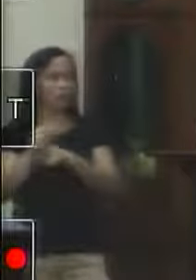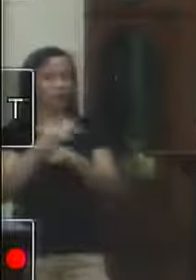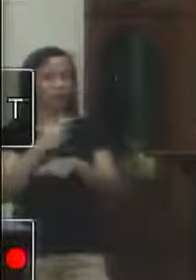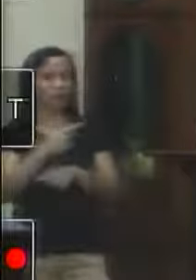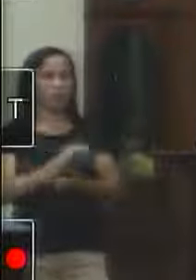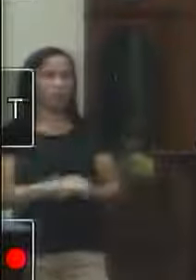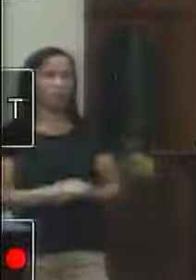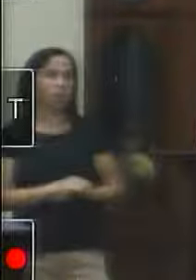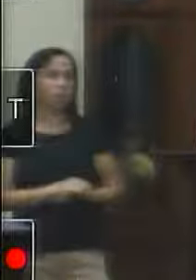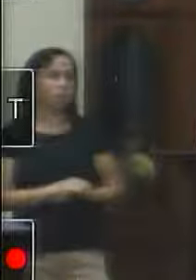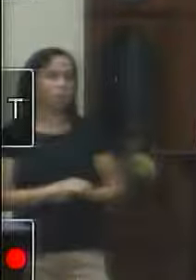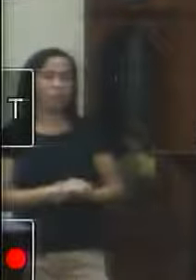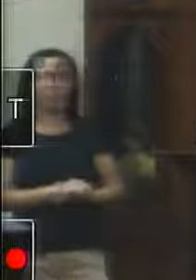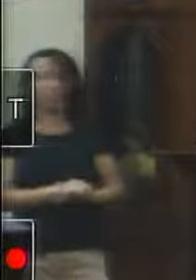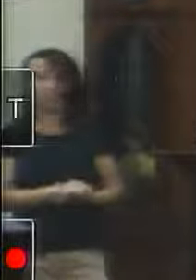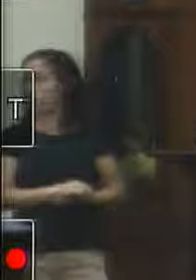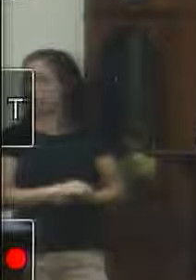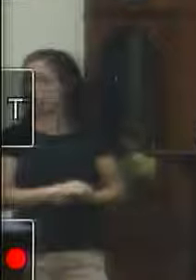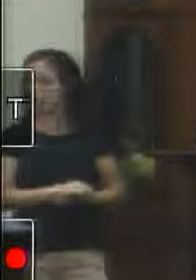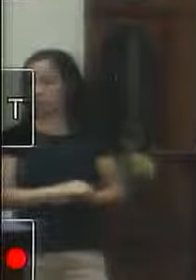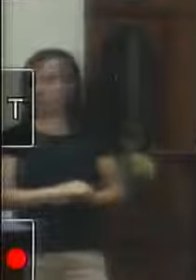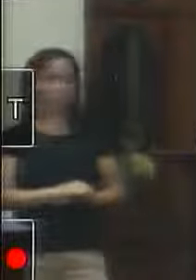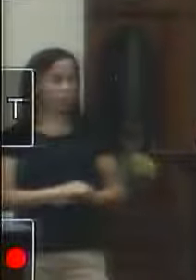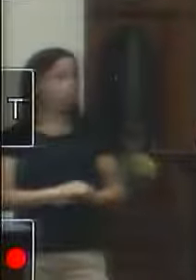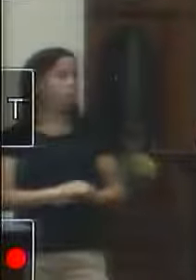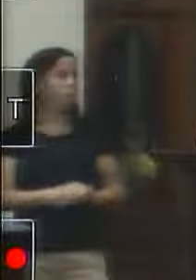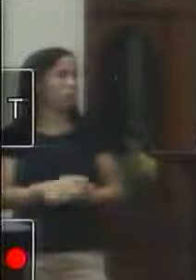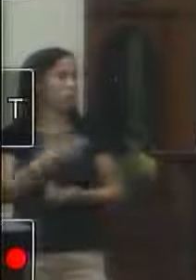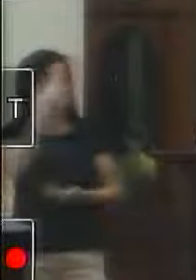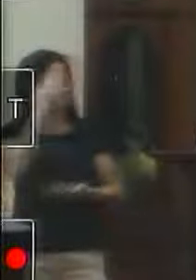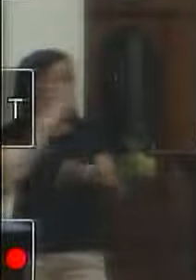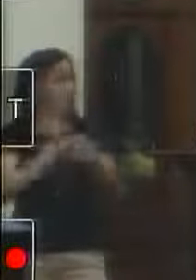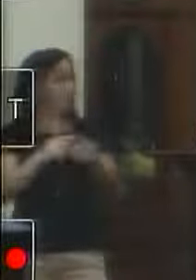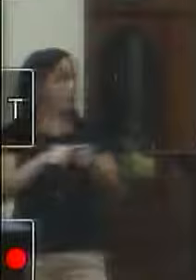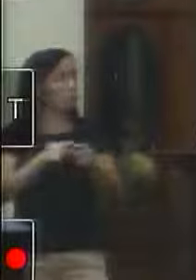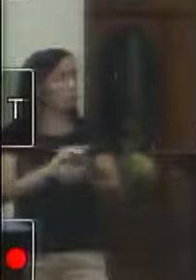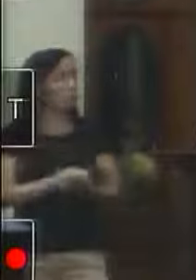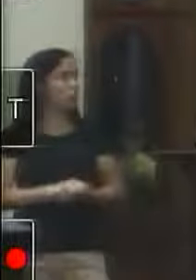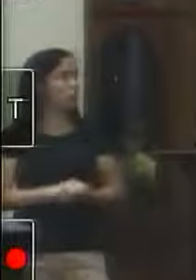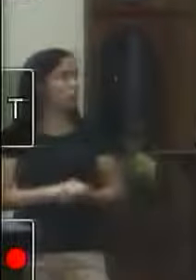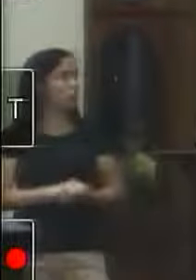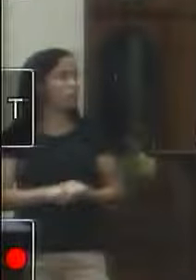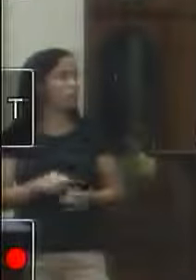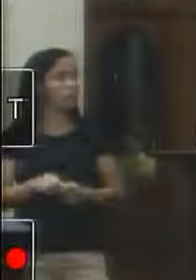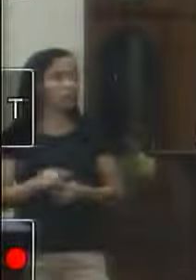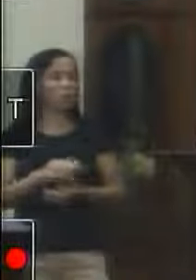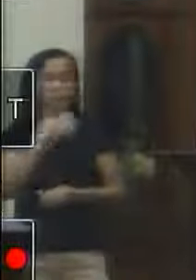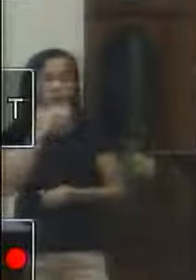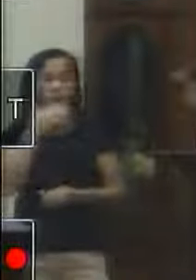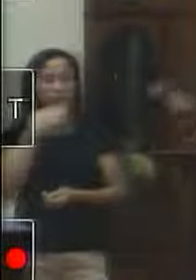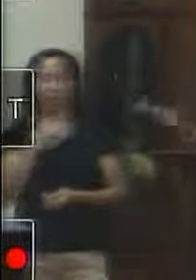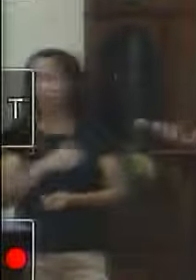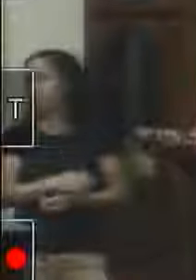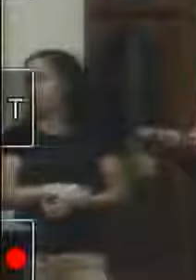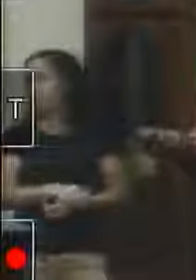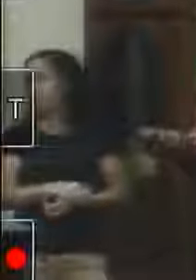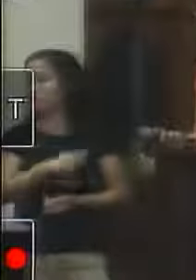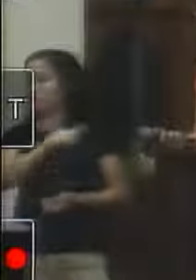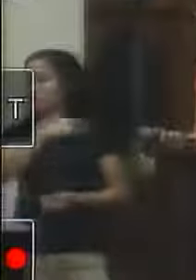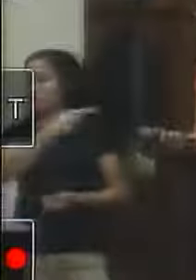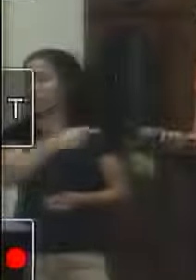tinha. Então, Isso. eu tenho que acreditar na palavra do fiscal, Tá bom. não duvidando da palavra de Vossa Obrigada, Excelência. secretária. Obrigado.